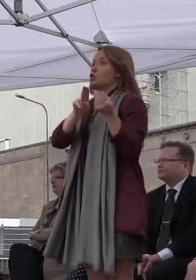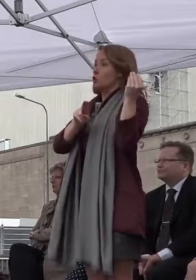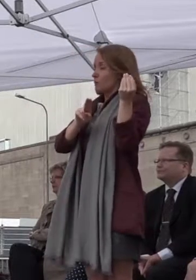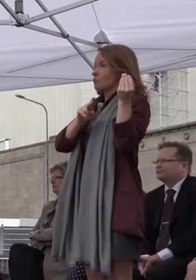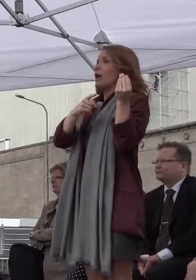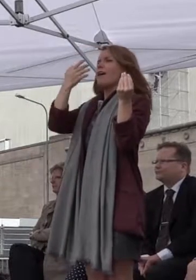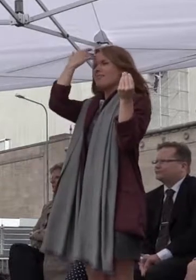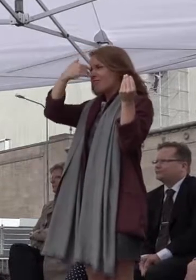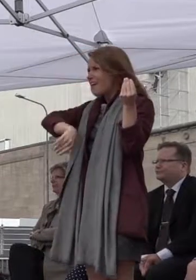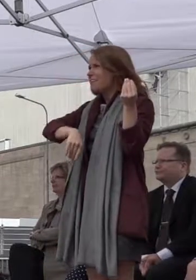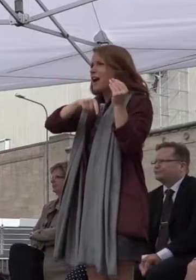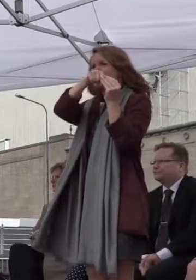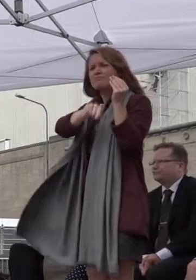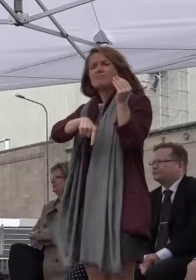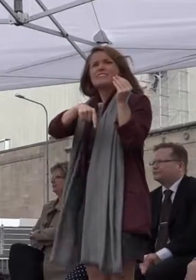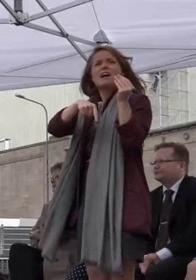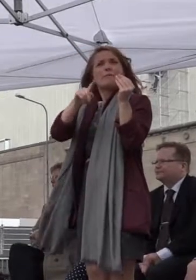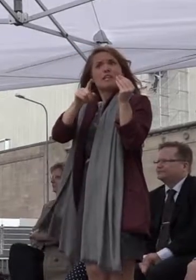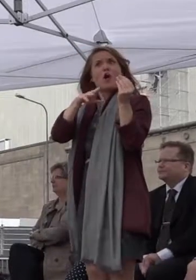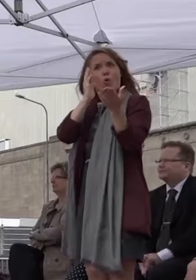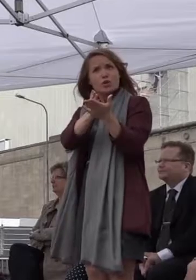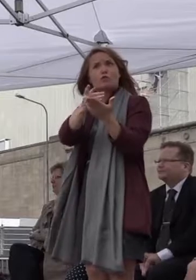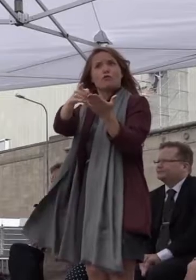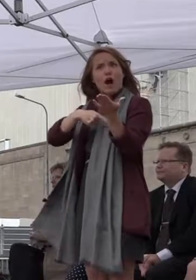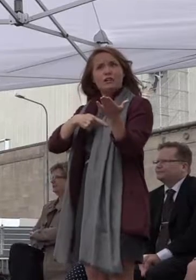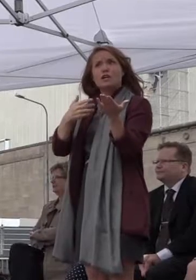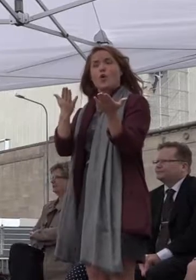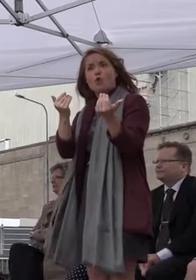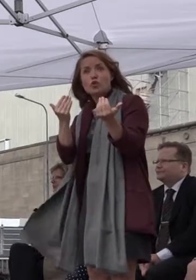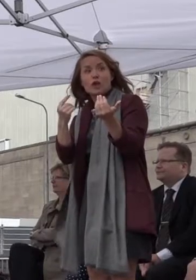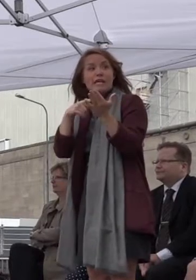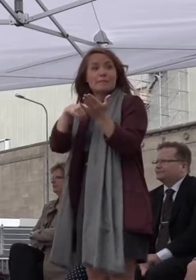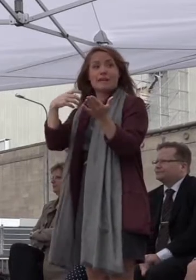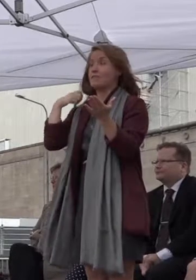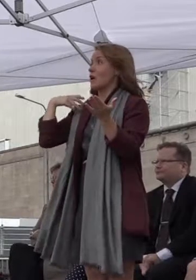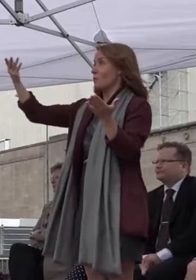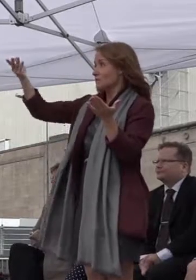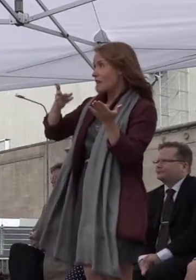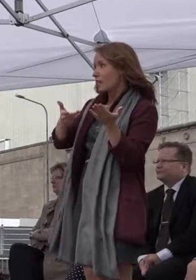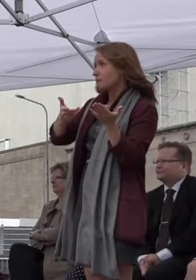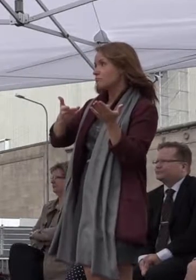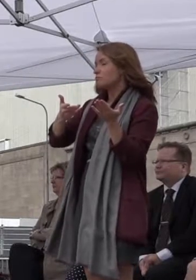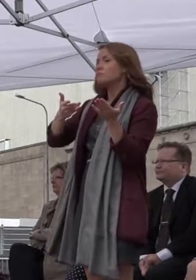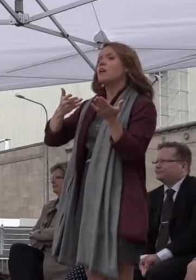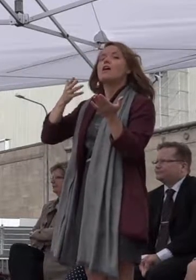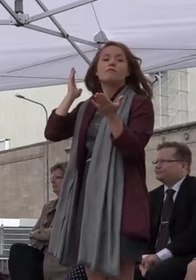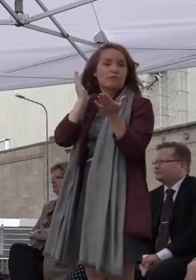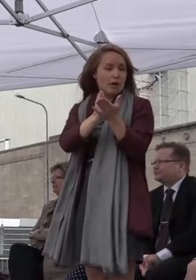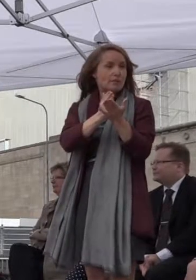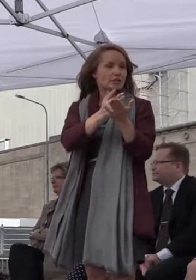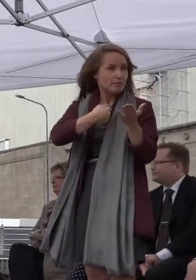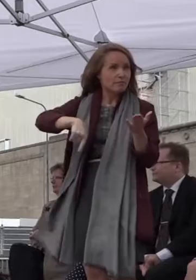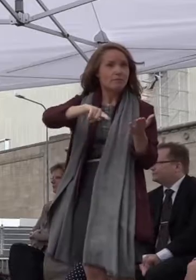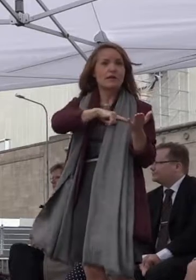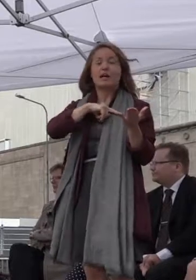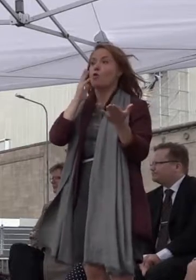tunnetaan ja tiedetään, mitä meidän on oikeus odottaa viranomaistoiminnalta, varmasti edistää meidän